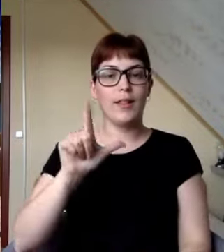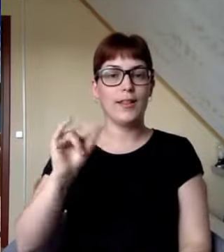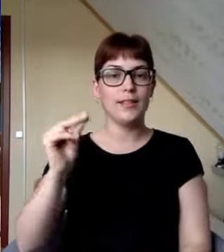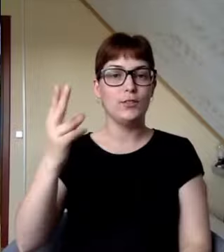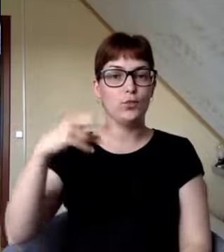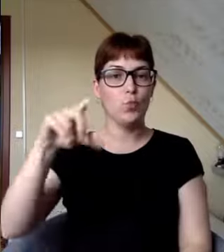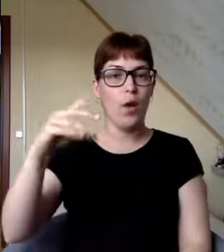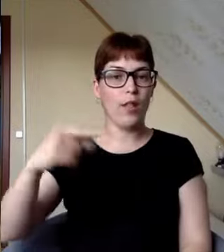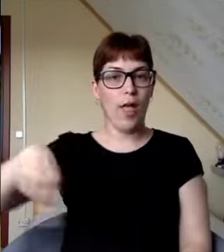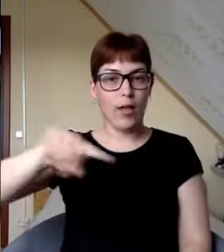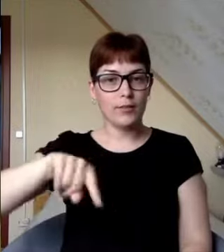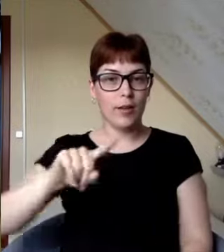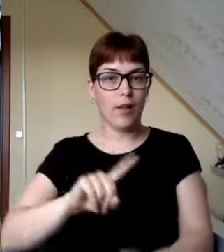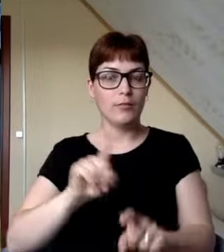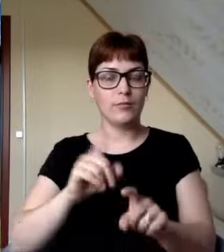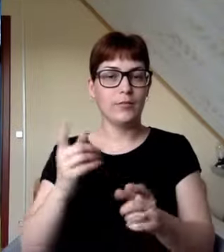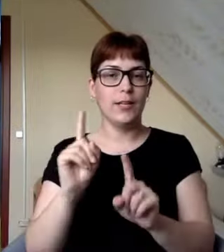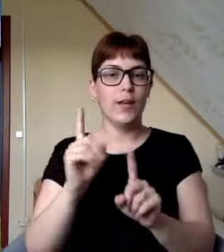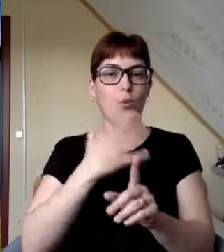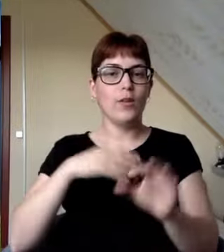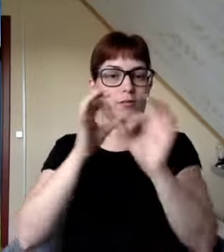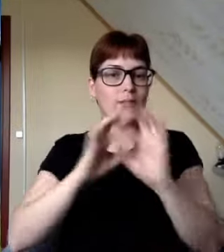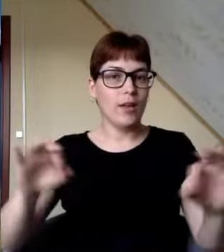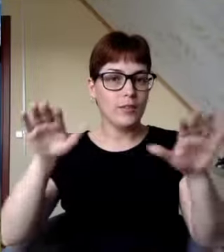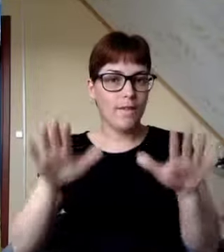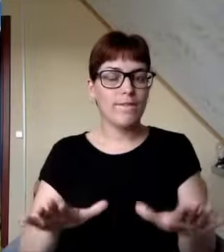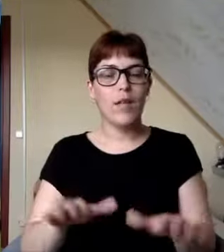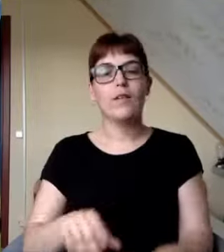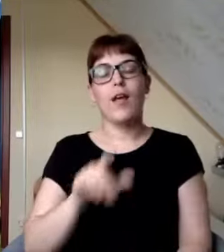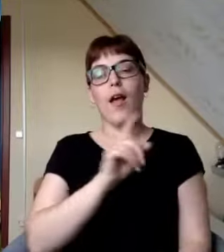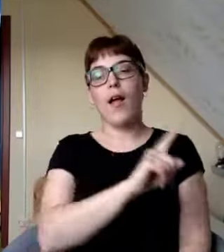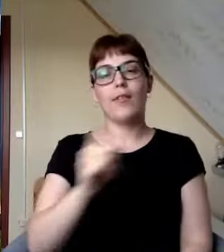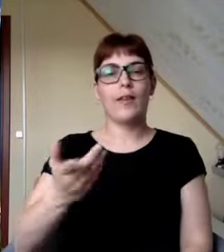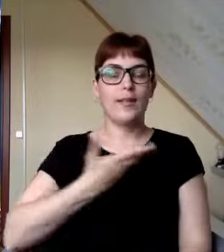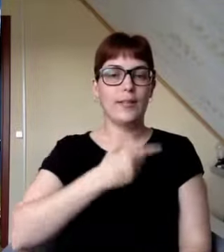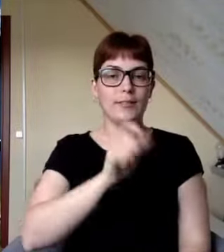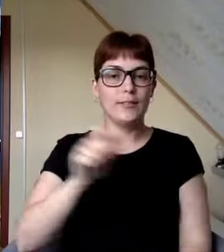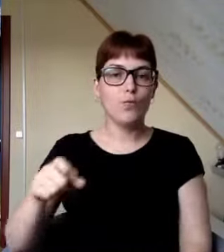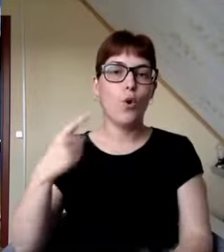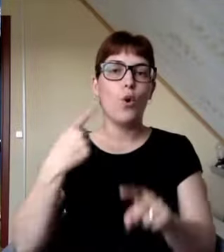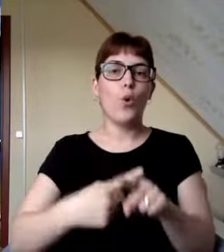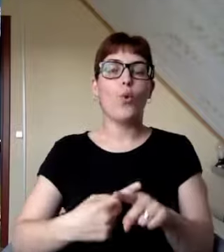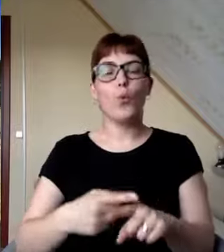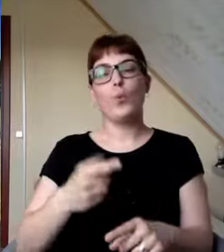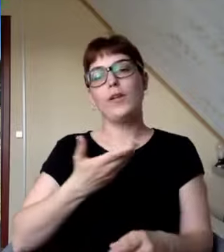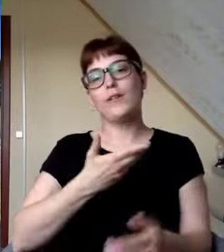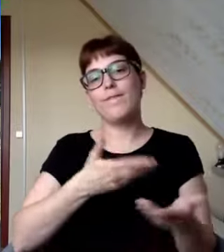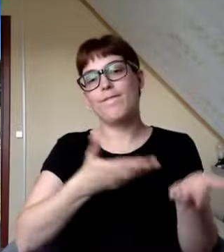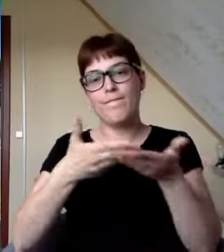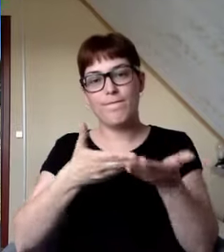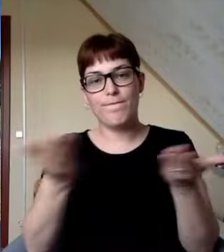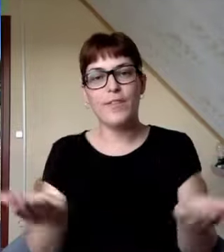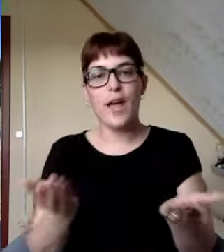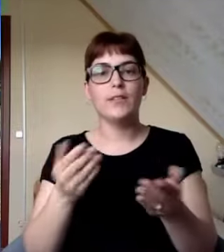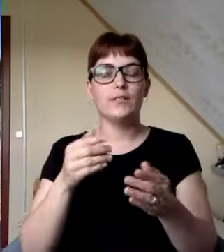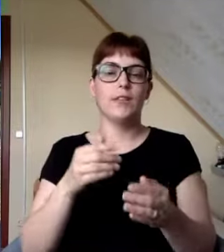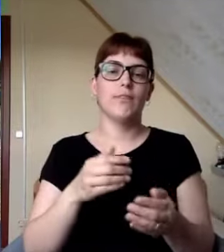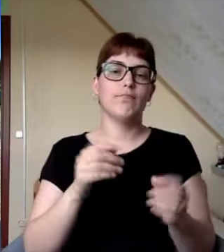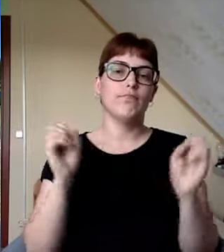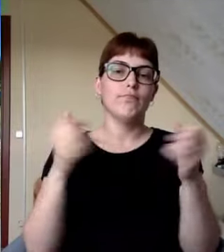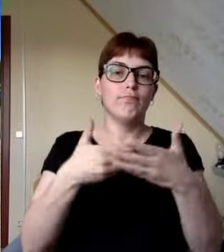ezera, kas atrodas aineviski skaistā apvidūmi, ikviena iedzīvotāja un viesa rīcībā nodota jauna atpūtas vieta. Sākoties